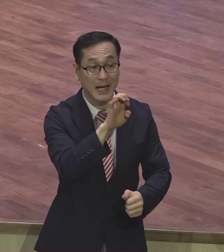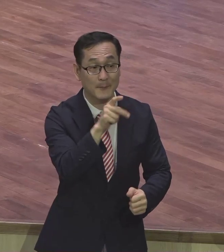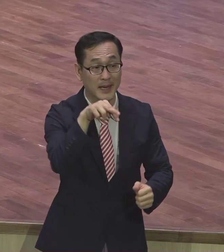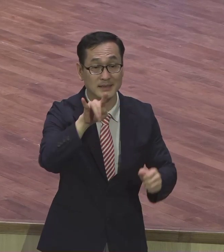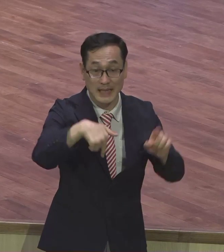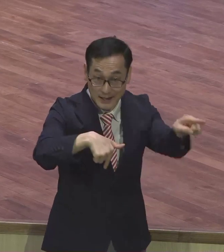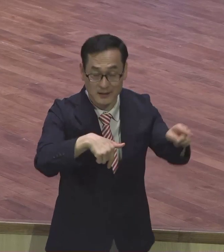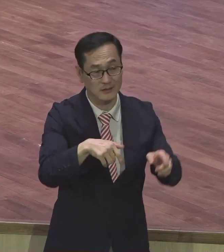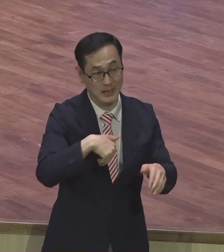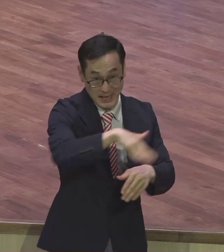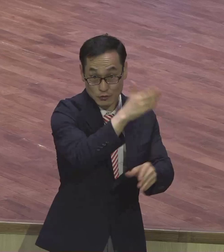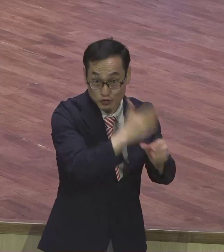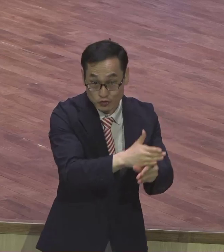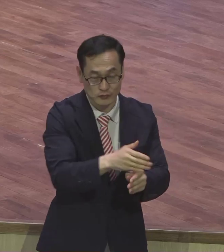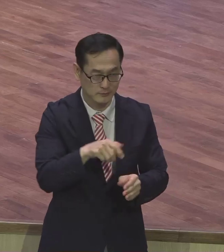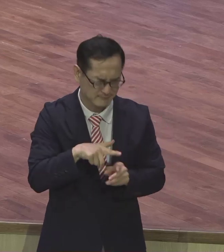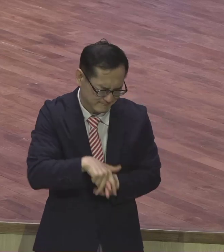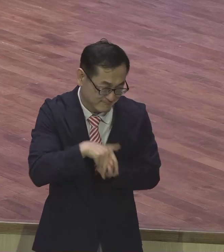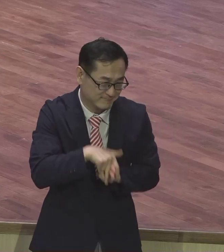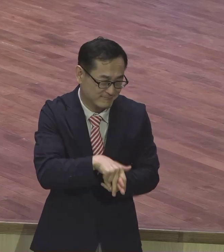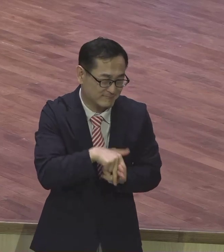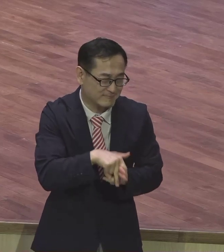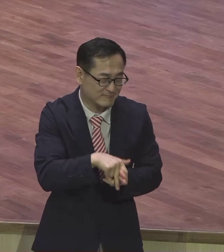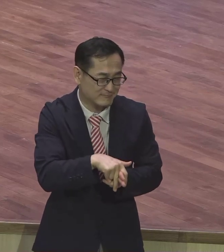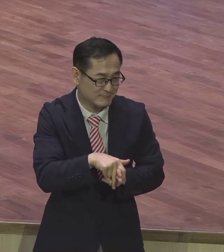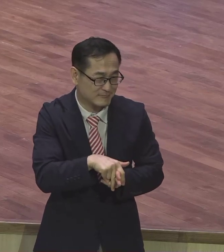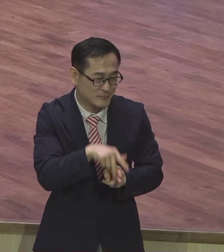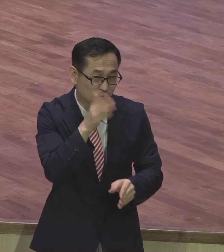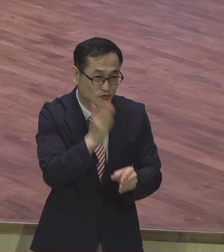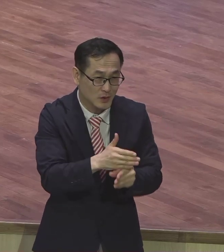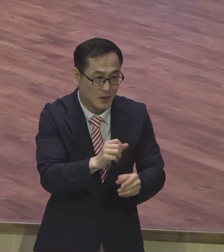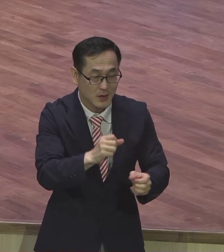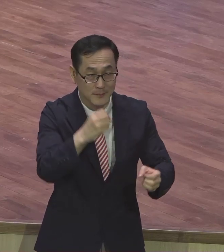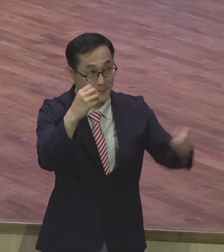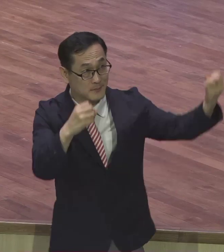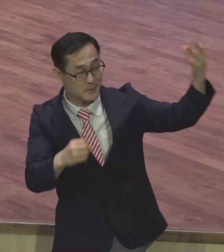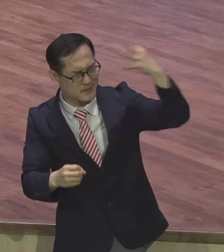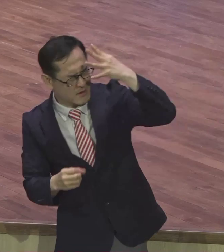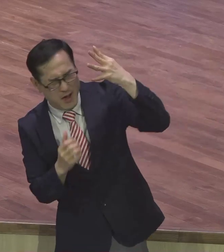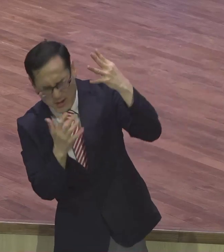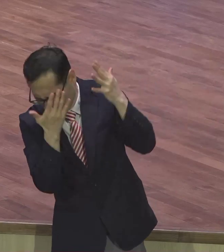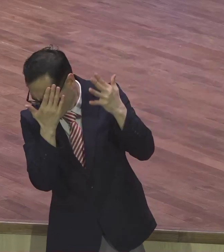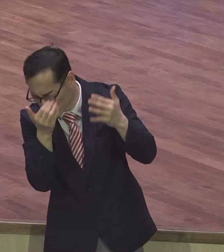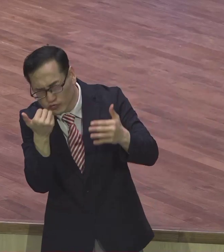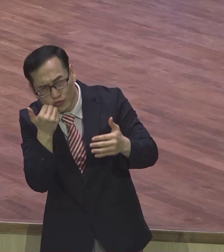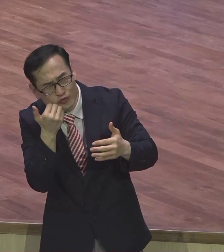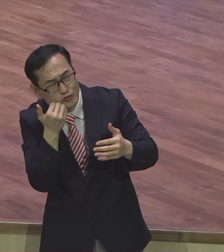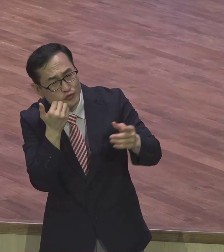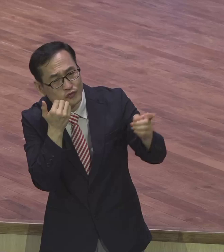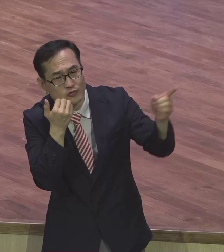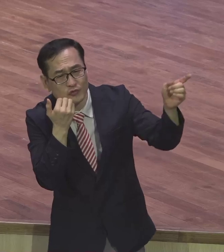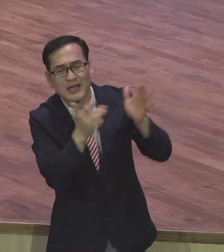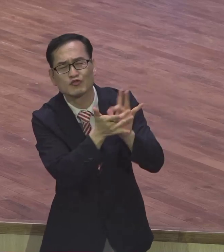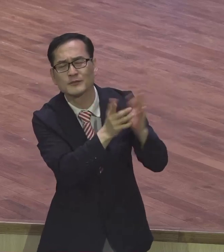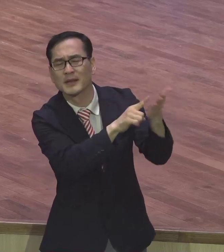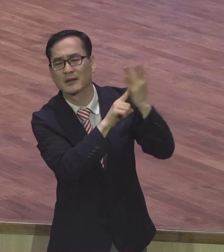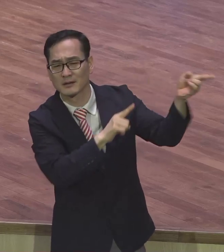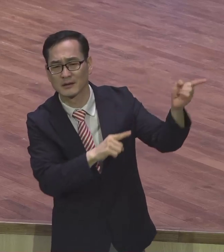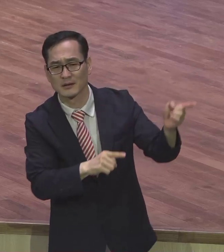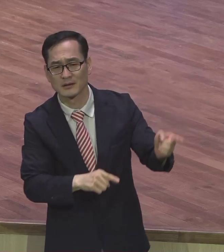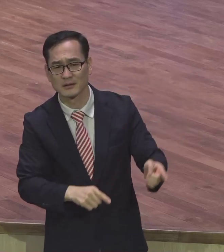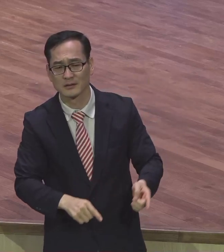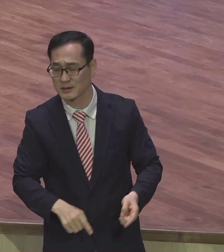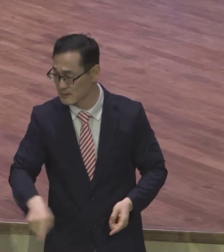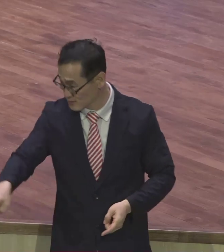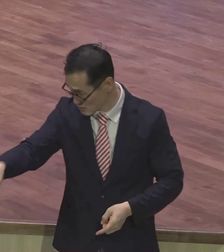예수 거시도가 딱 나타난 거예요 이름을 부릅니다 너 왜